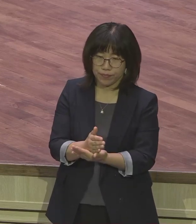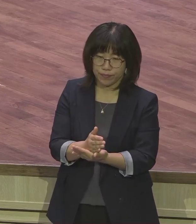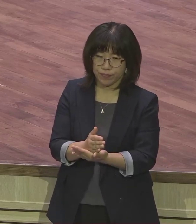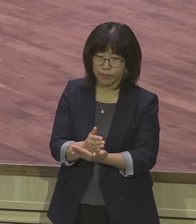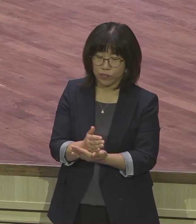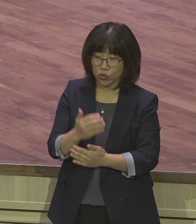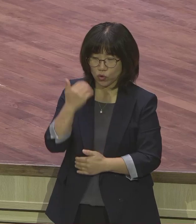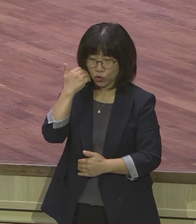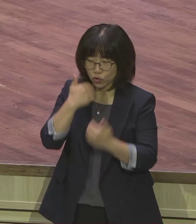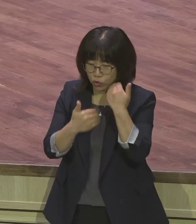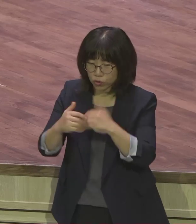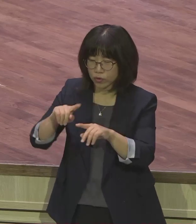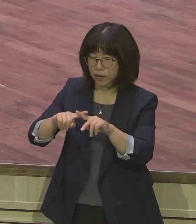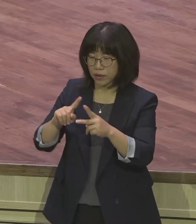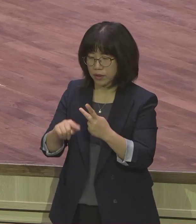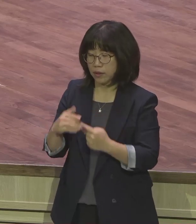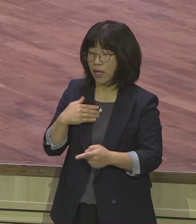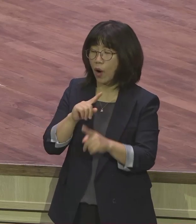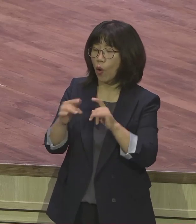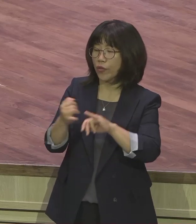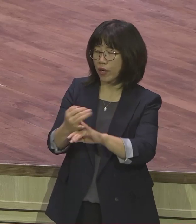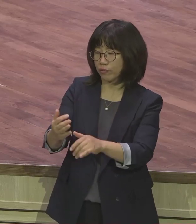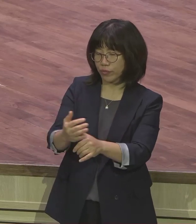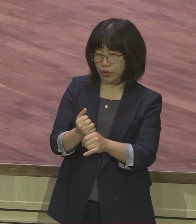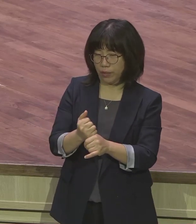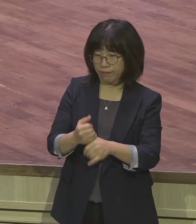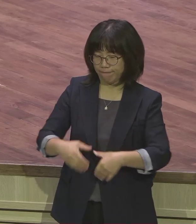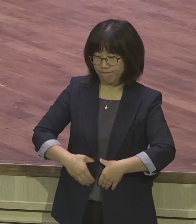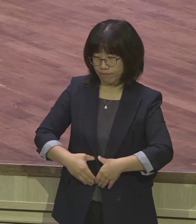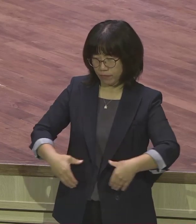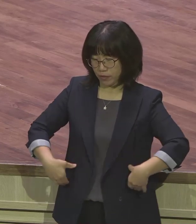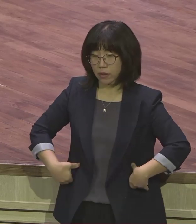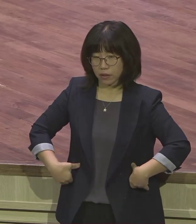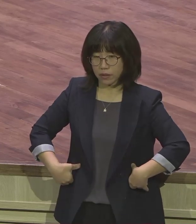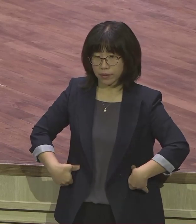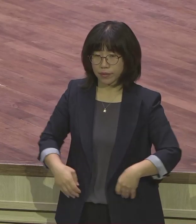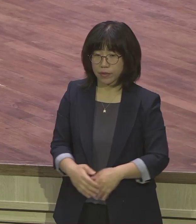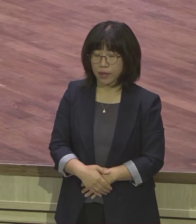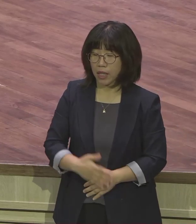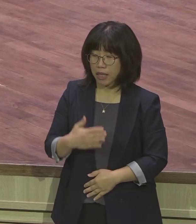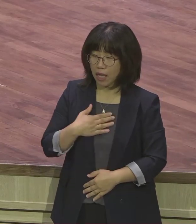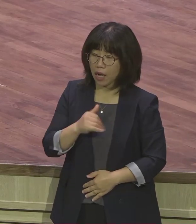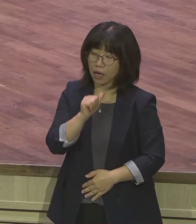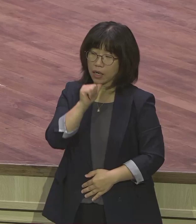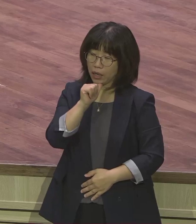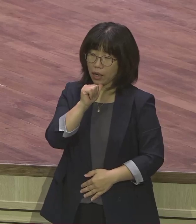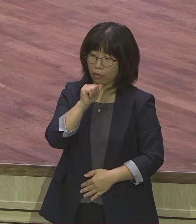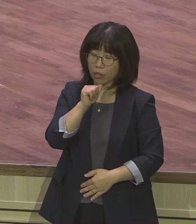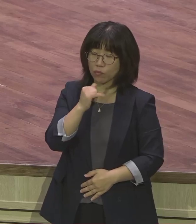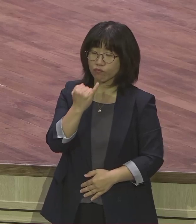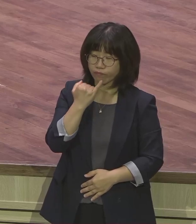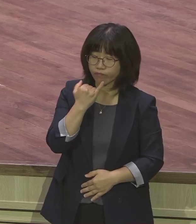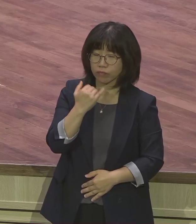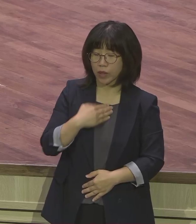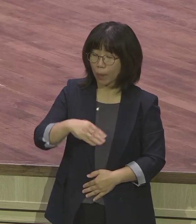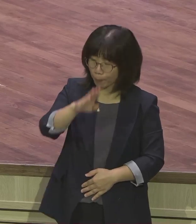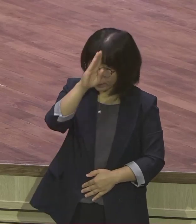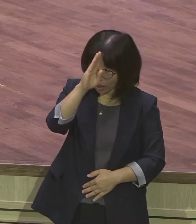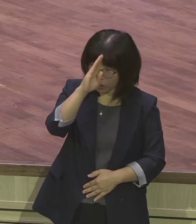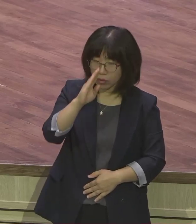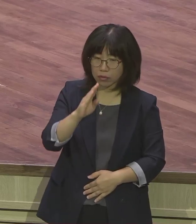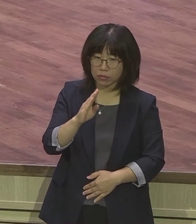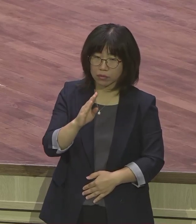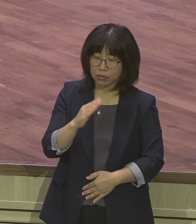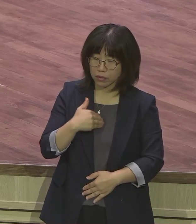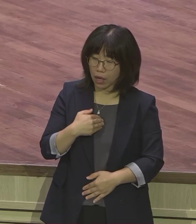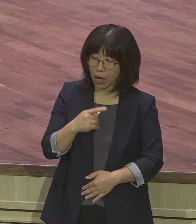나는 은약 잡은 사람이다 나는 하나님의 자녀다 아멘 내 비로 가난하지만 내 비로 병들었지만 내 비로